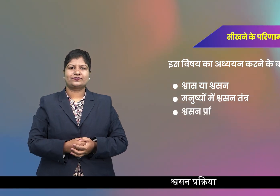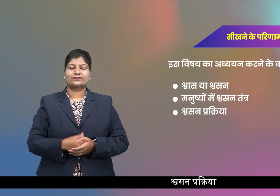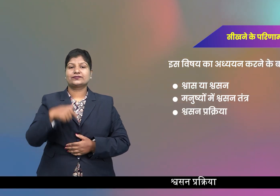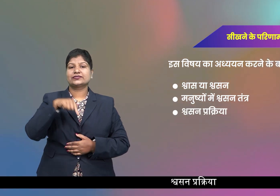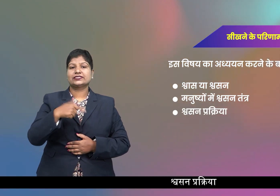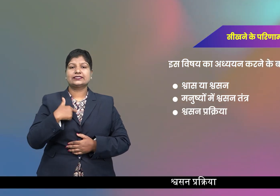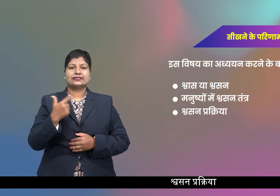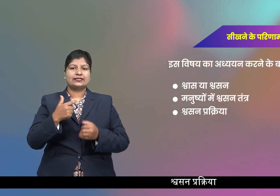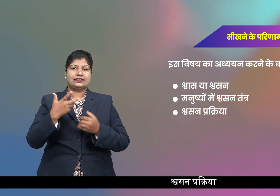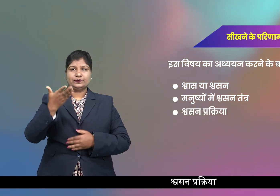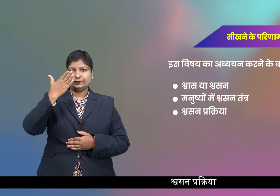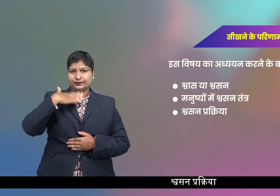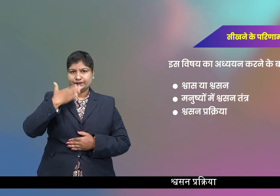श्वसन प्रक्रिया।